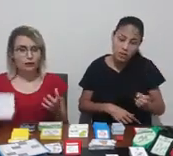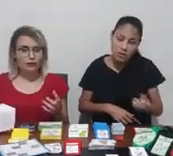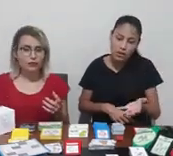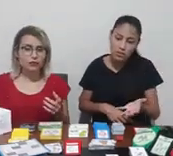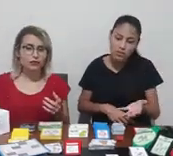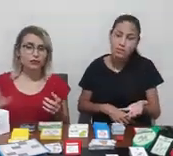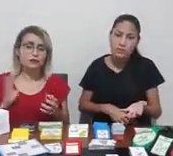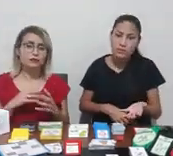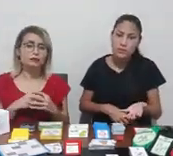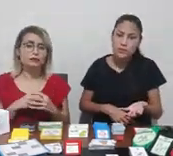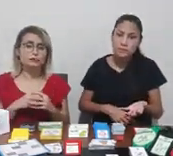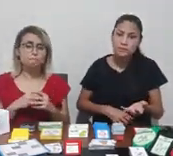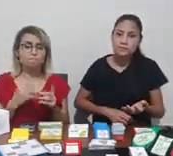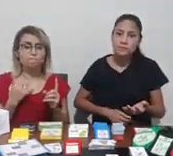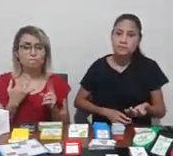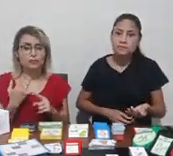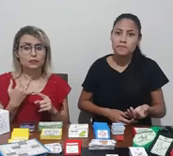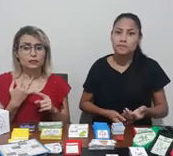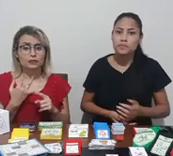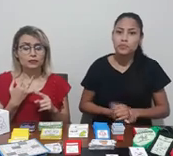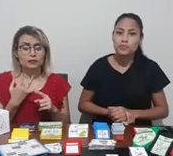um dado ali